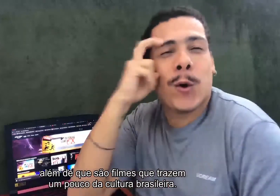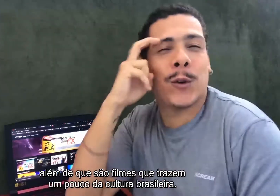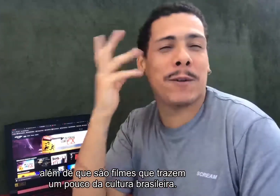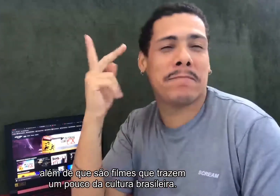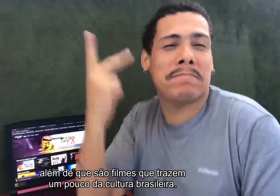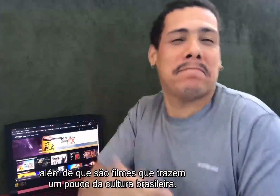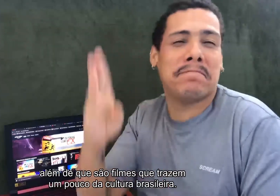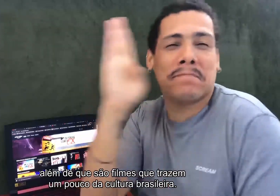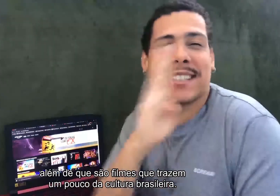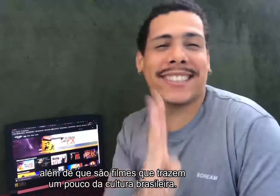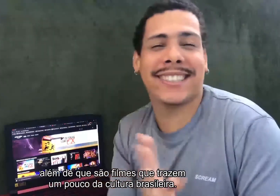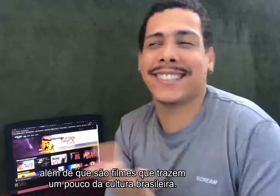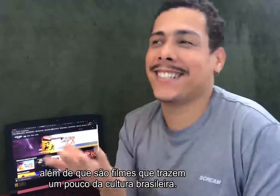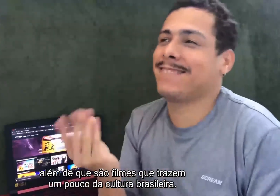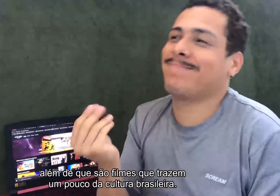pouco de cultura brasileira.